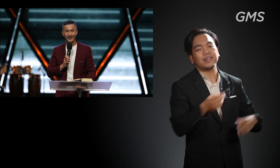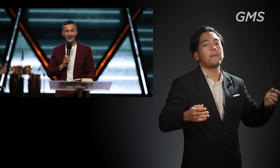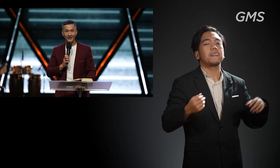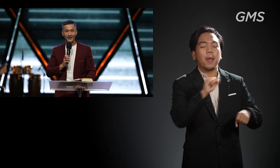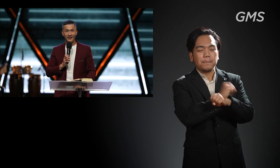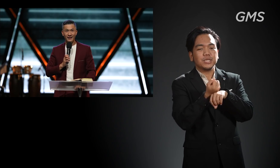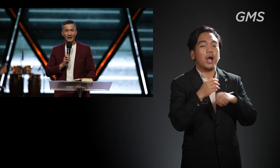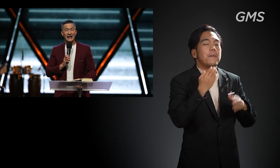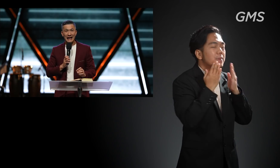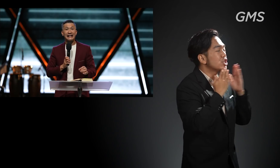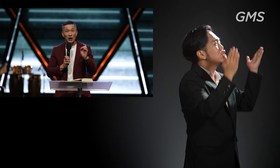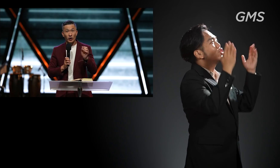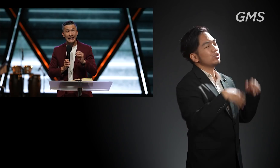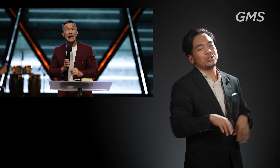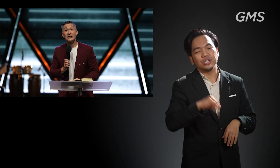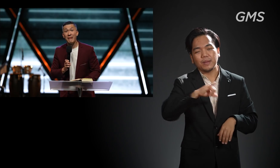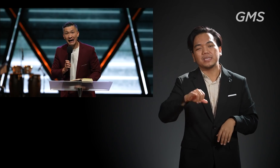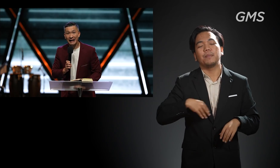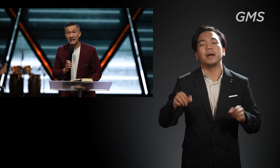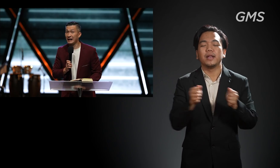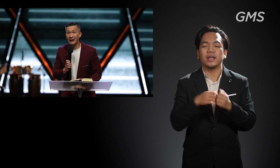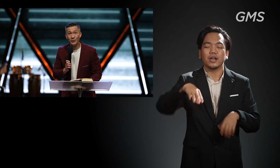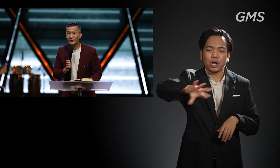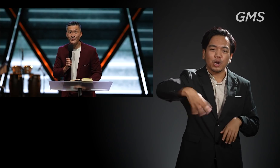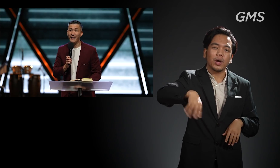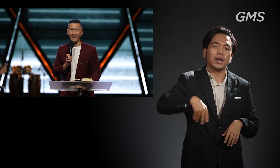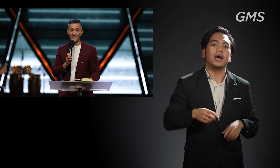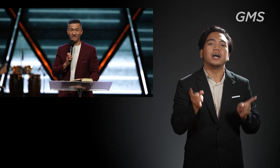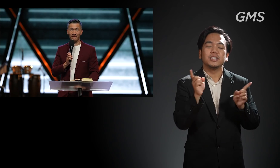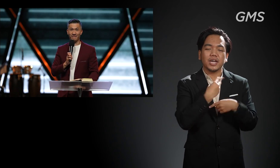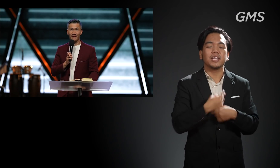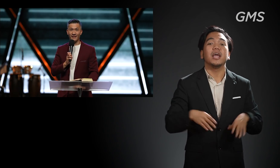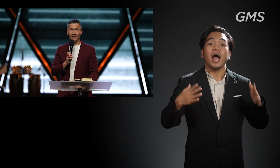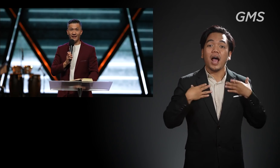keluarga. Jadi ada roti yang harus dimakan, jangan ditabur semua.